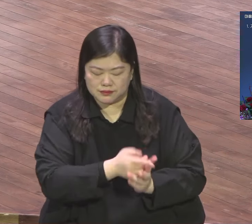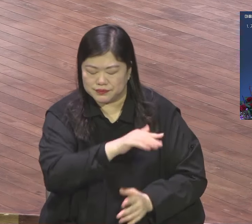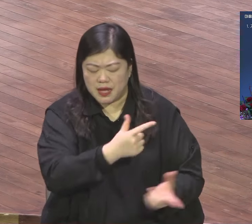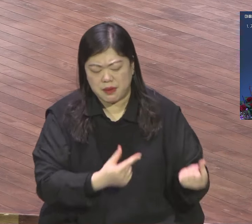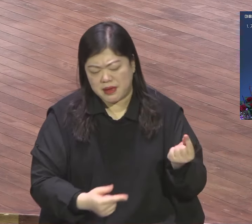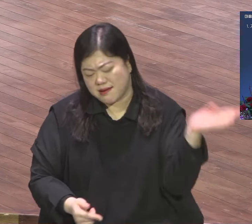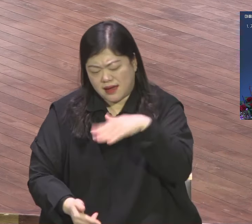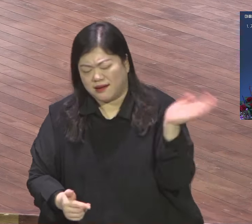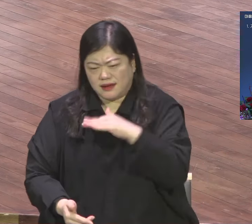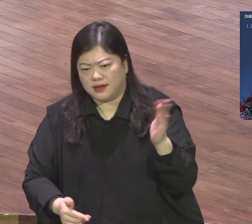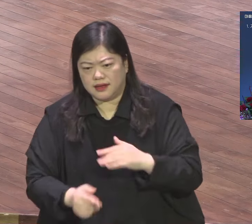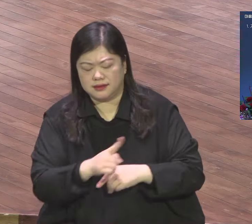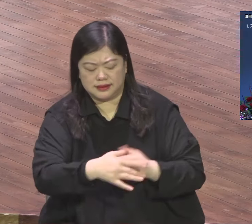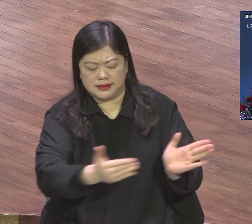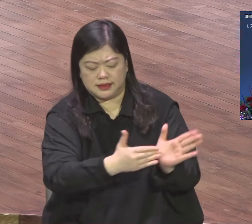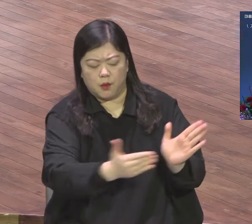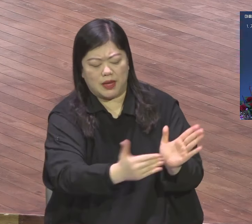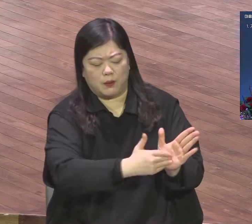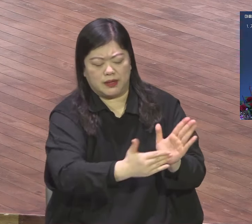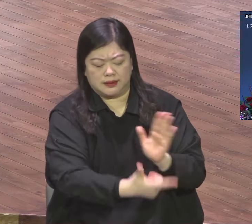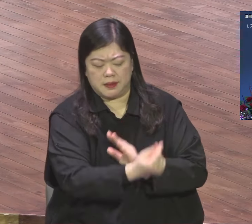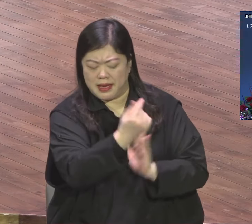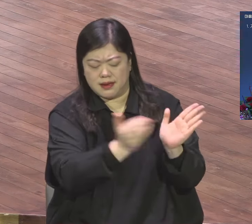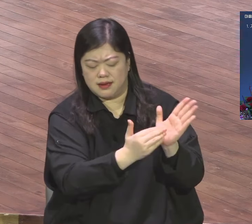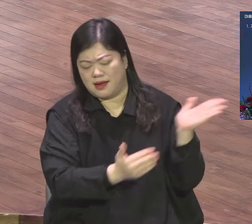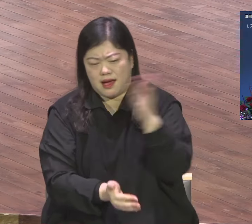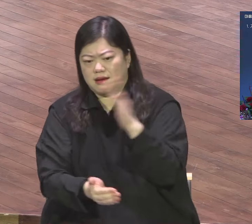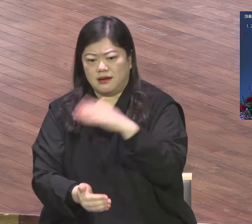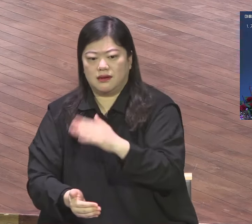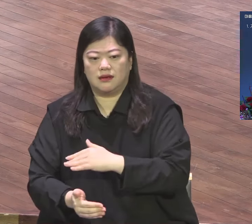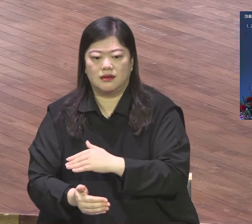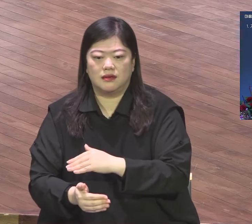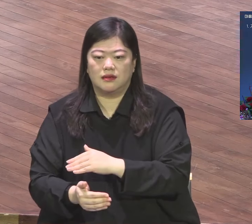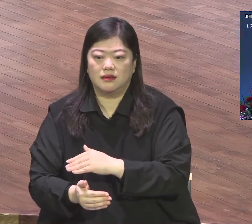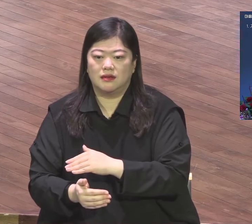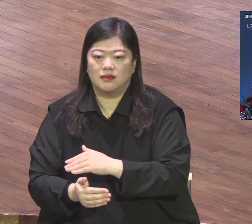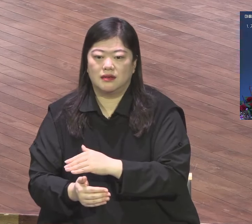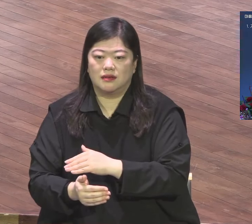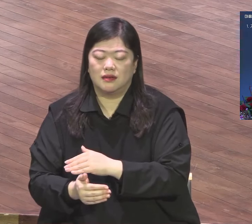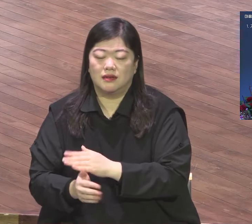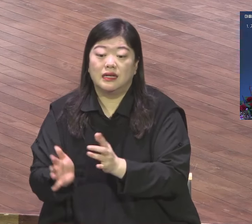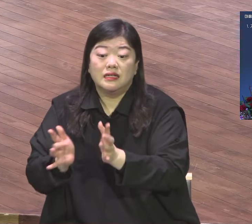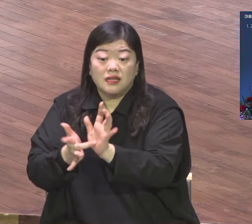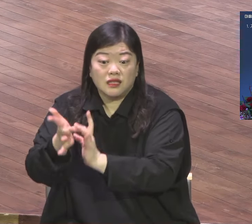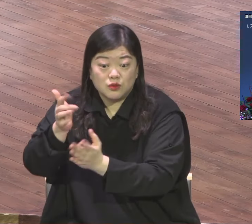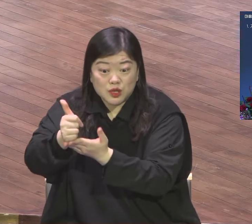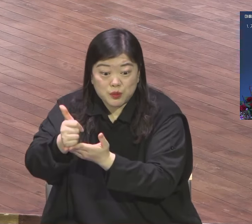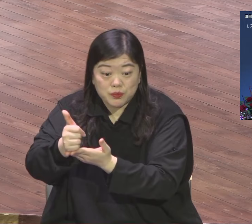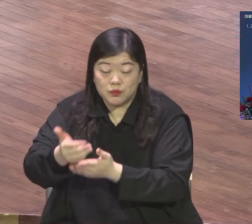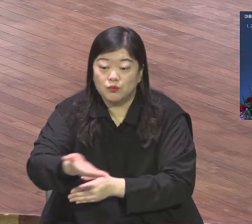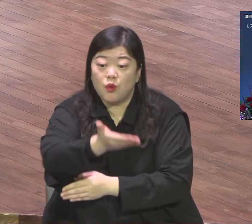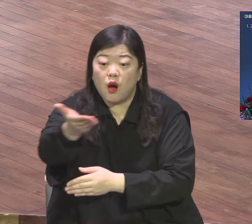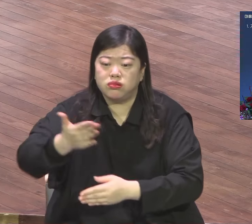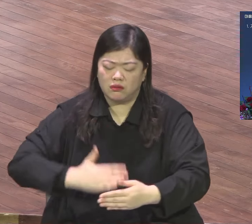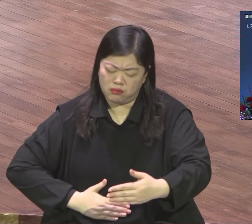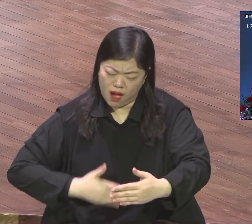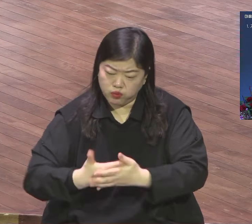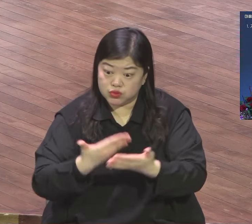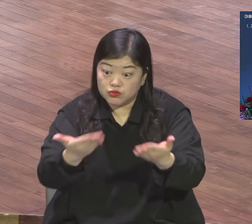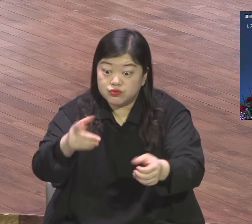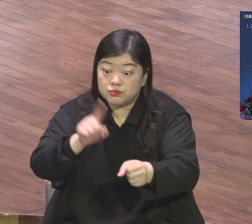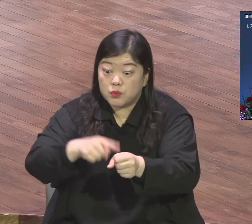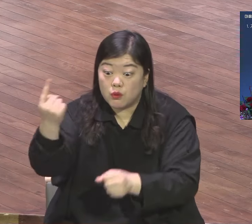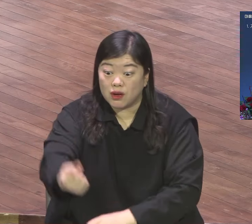인생 근본 문제를 해결하러 오셨다. 그래서 이 지금